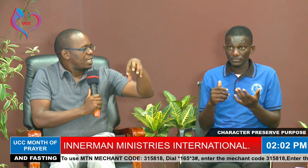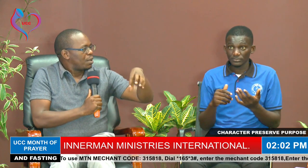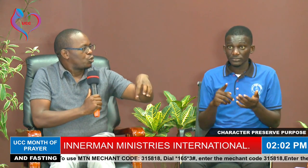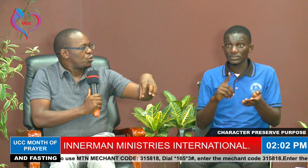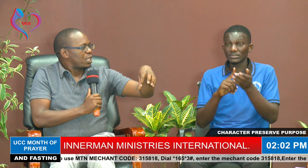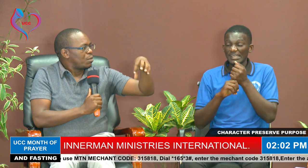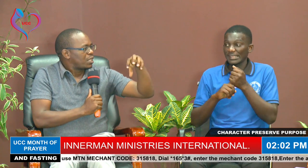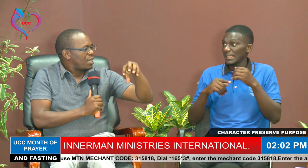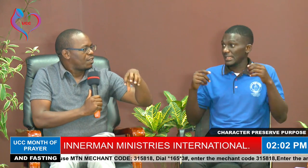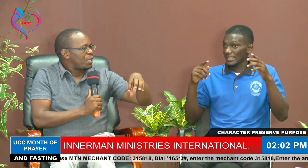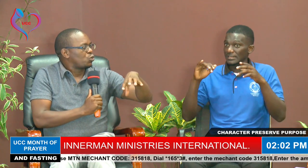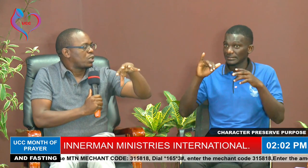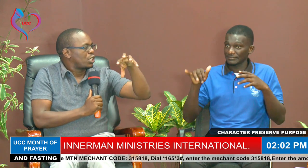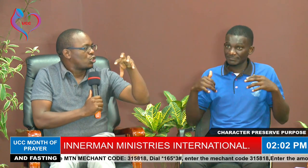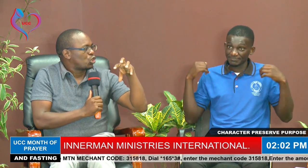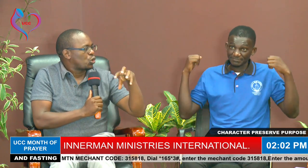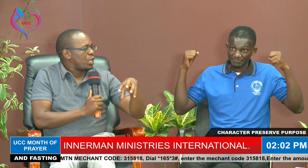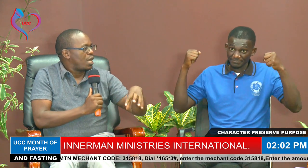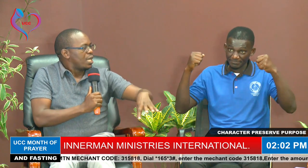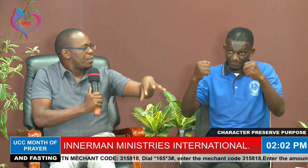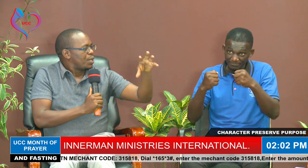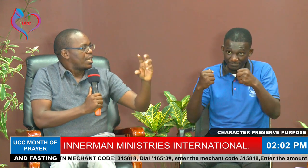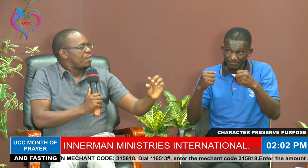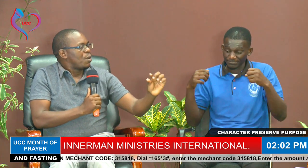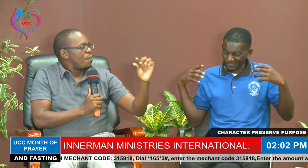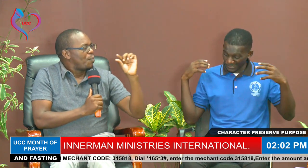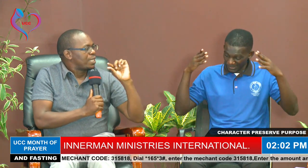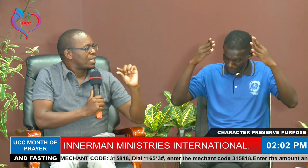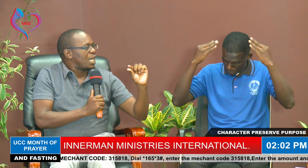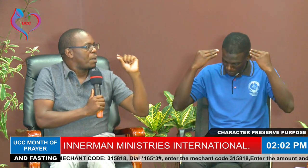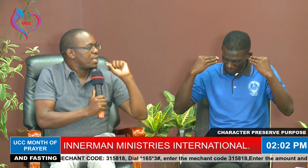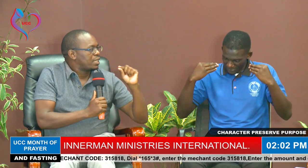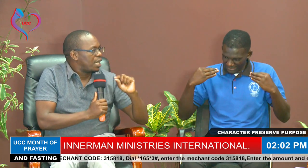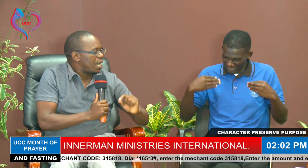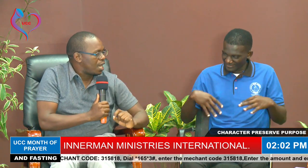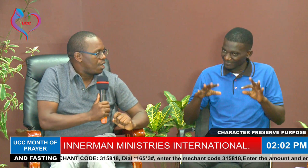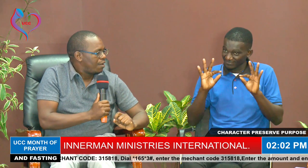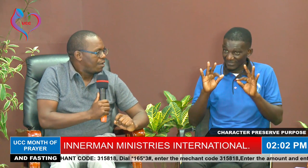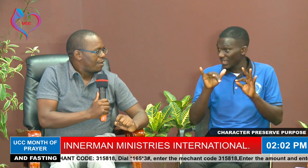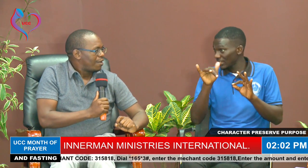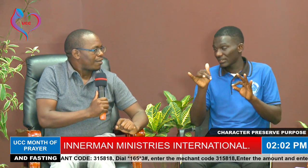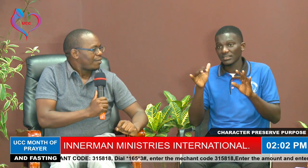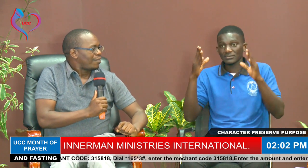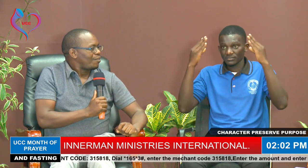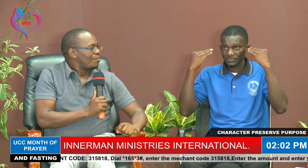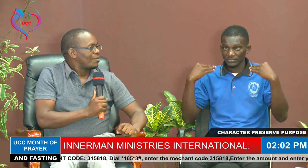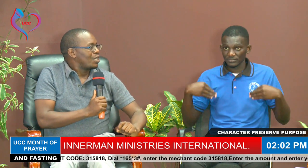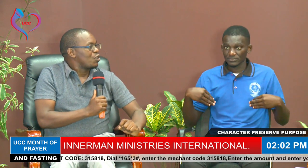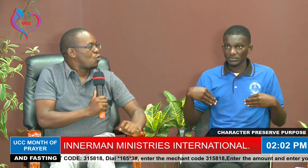ne bamuchusa ne bamusala enviri bachusa buli kintu kyonna ne bamwambaze chambale ekirala so tugenze munyumba eyo kuna eyo